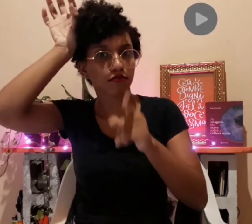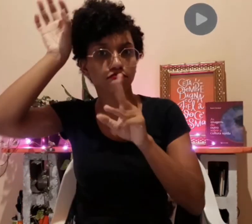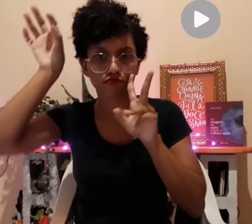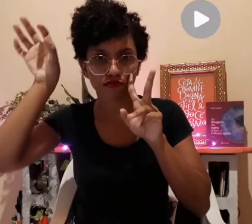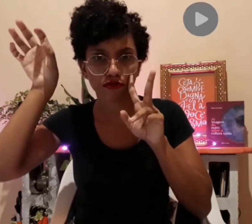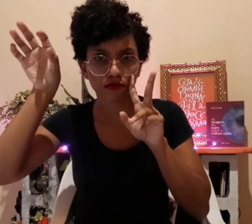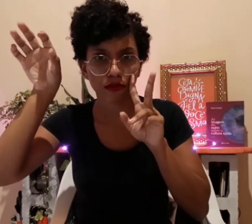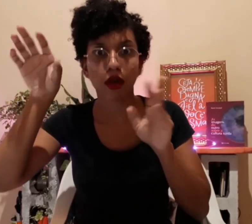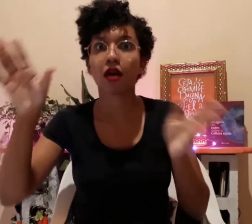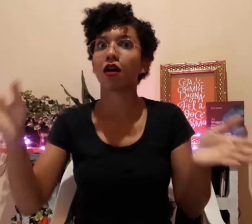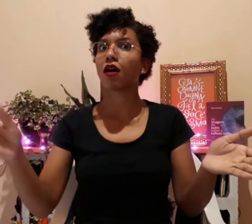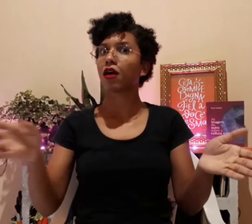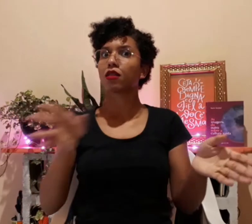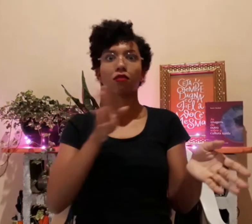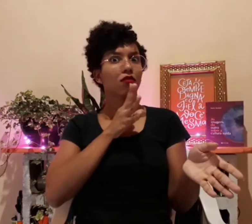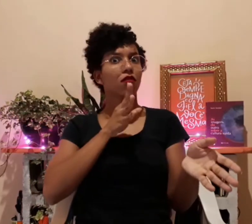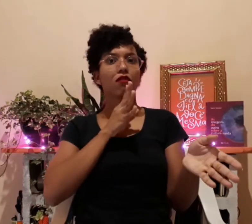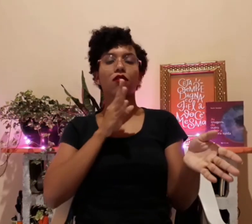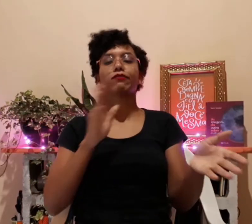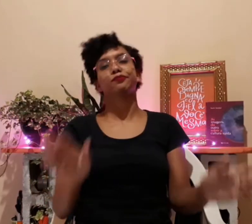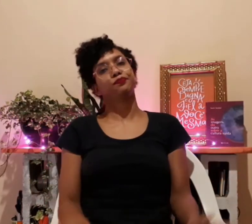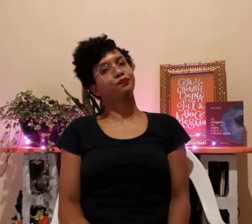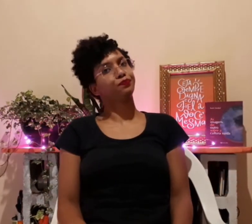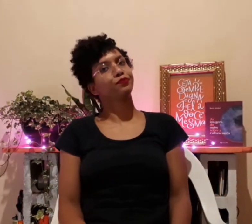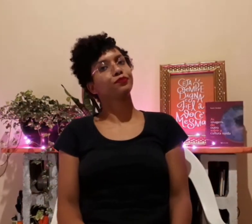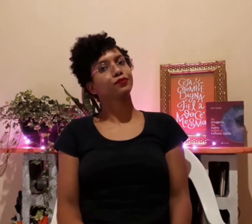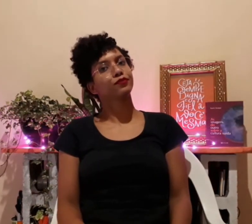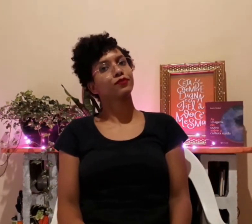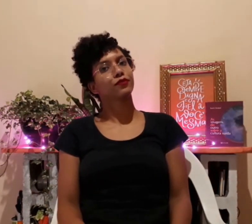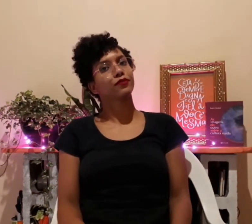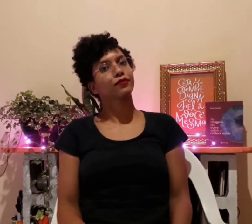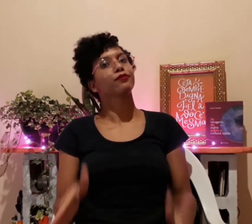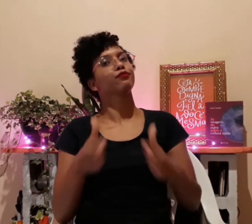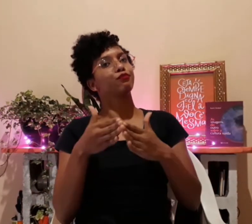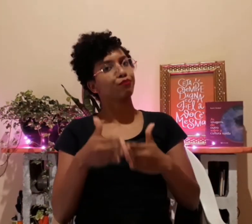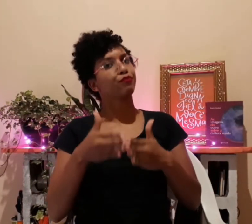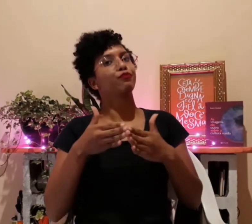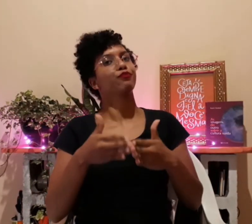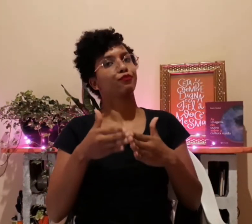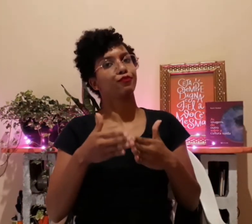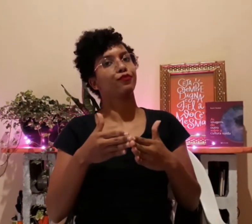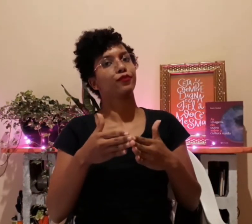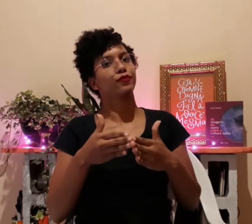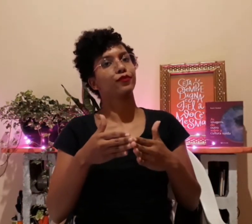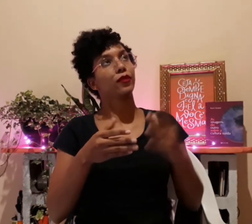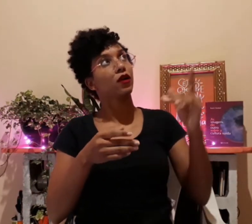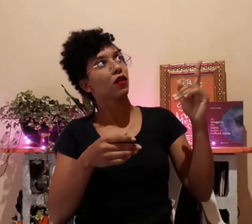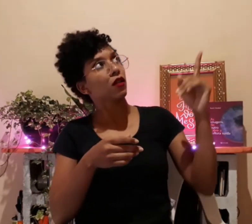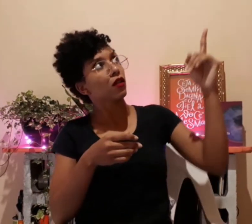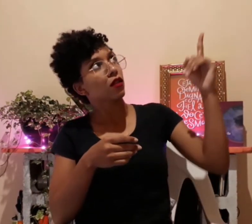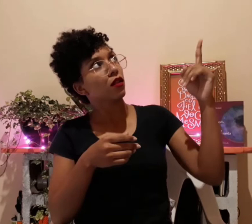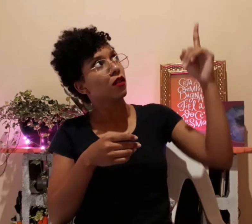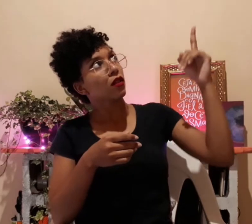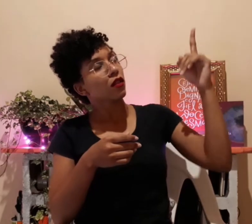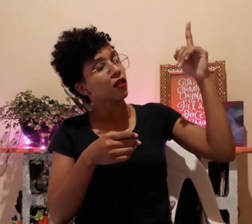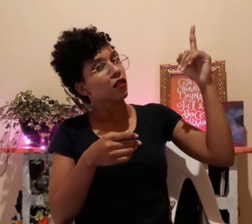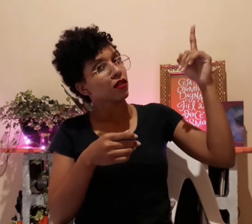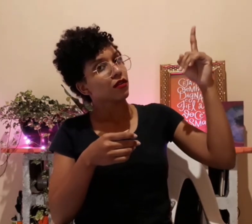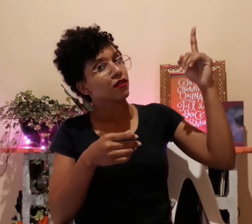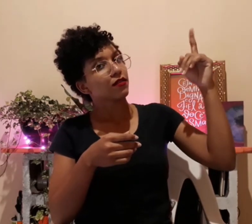Você já viu? Peraí, não viu? Não conhece? Ah, por favor, né? Clica aqui no card depois.